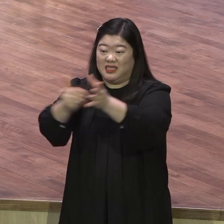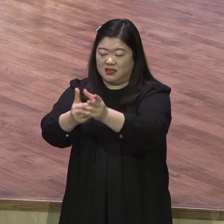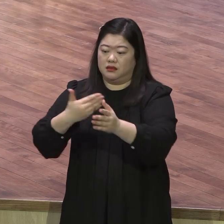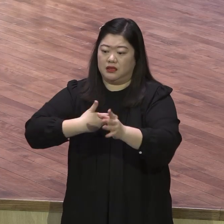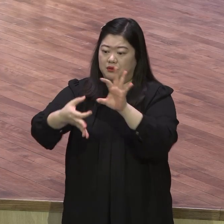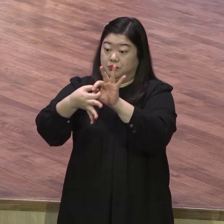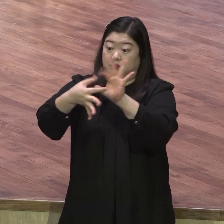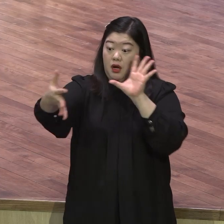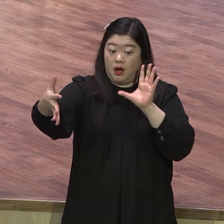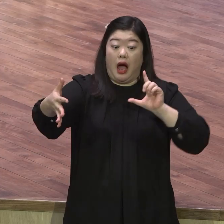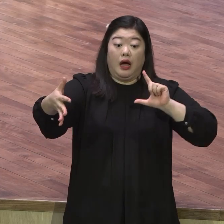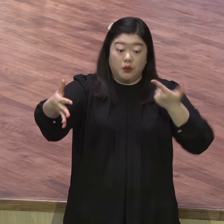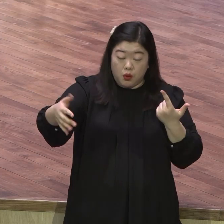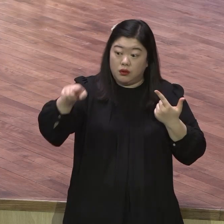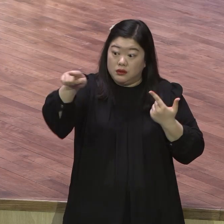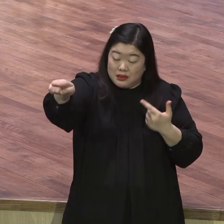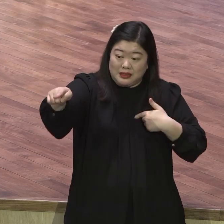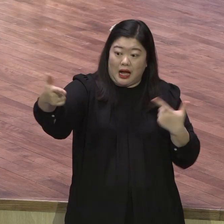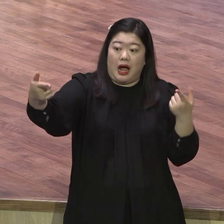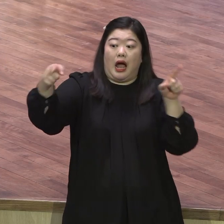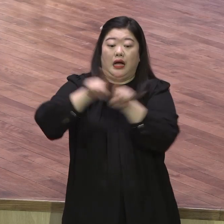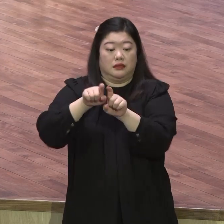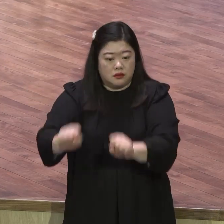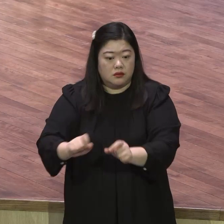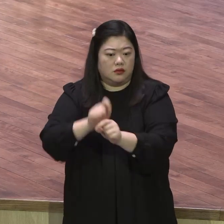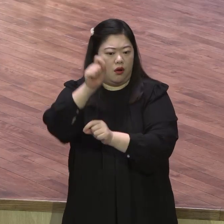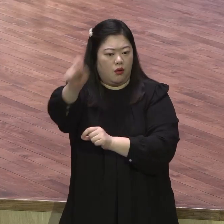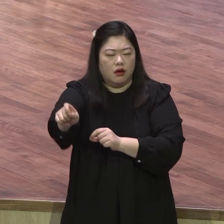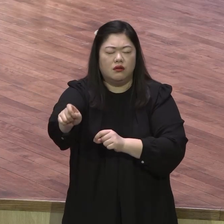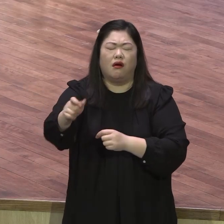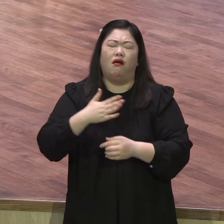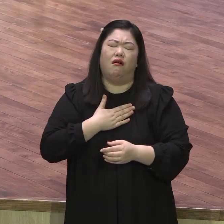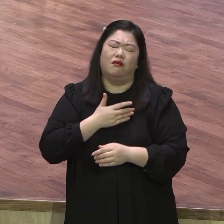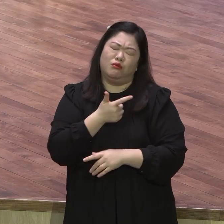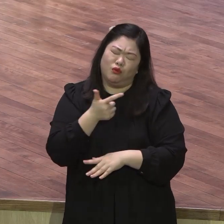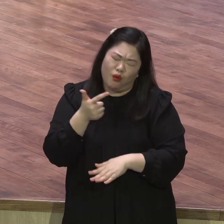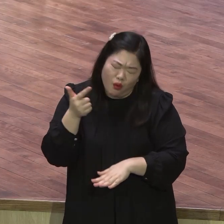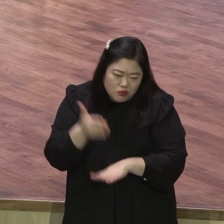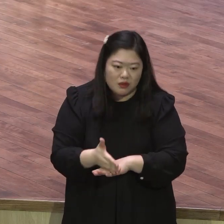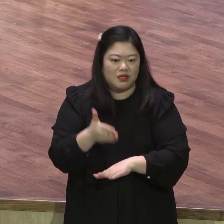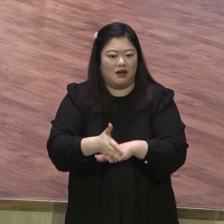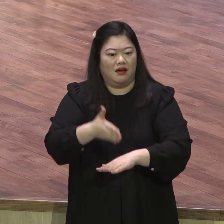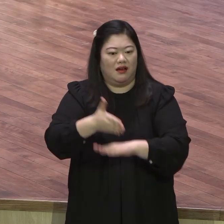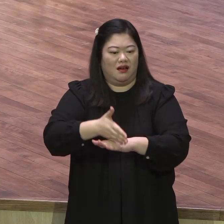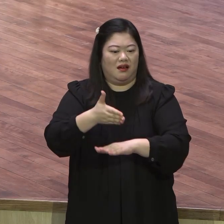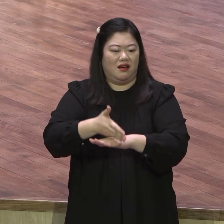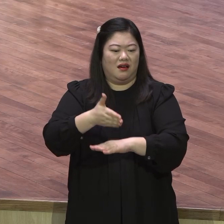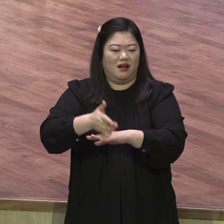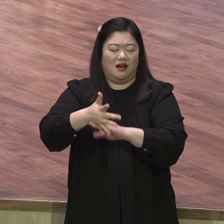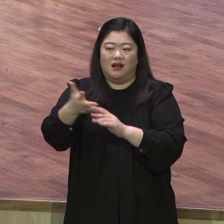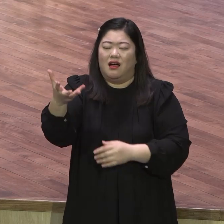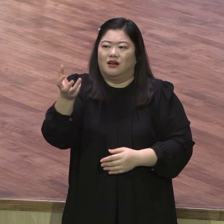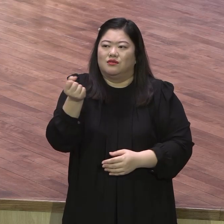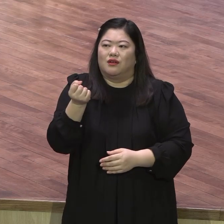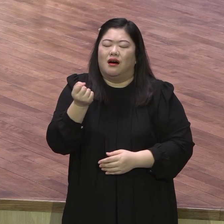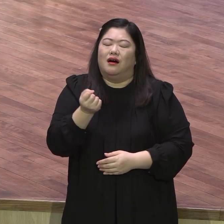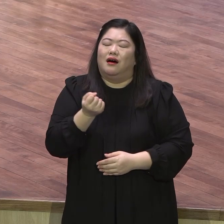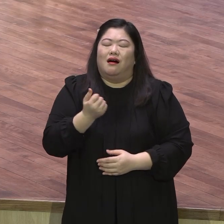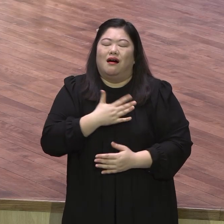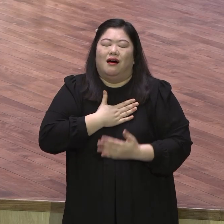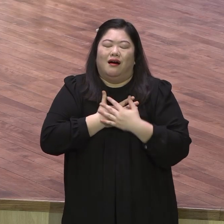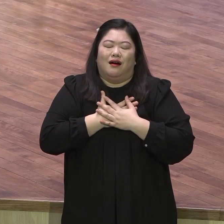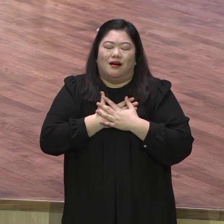영원히 함께 계시는 그 부활의 그리스도 그걸 여러분 이